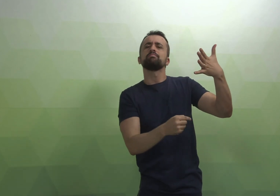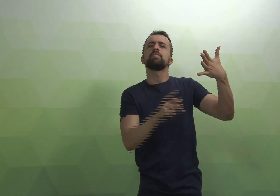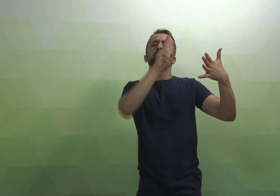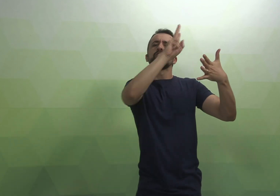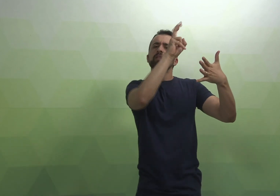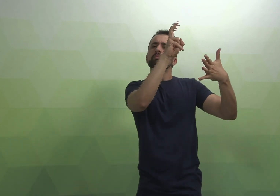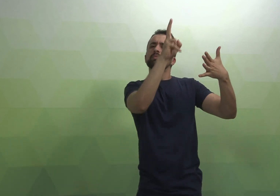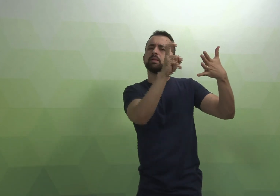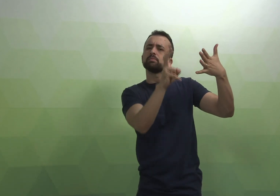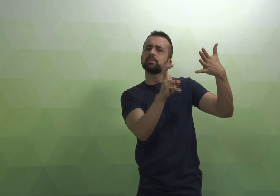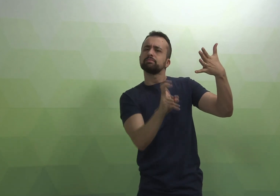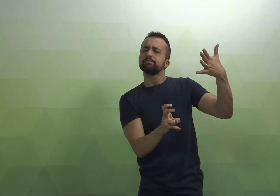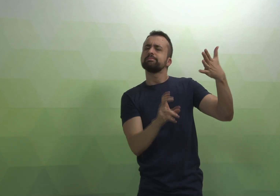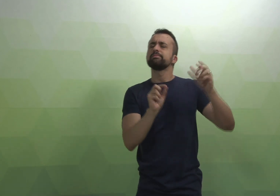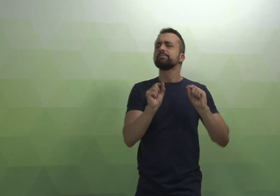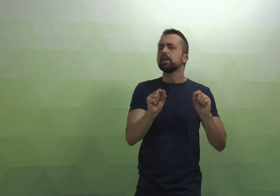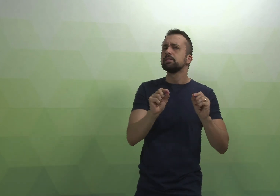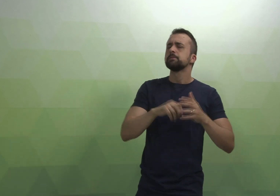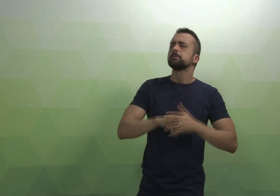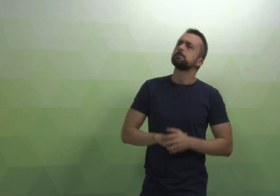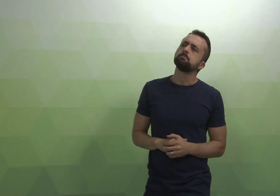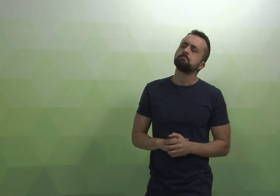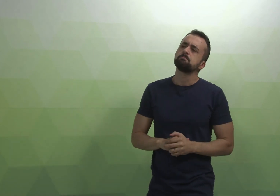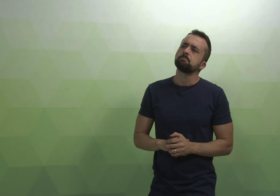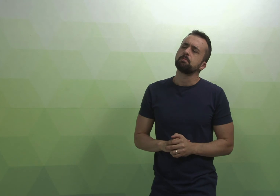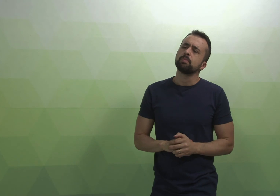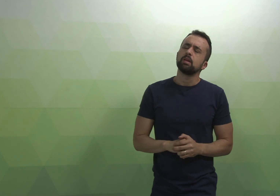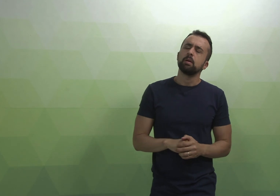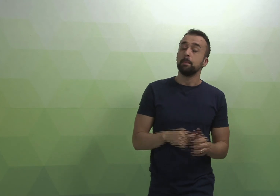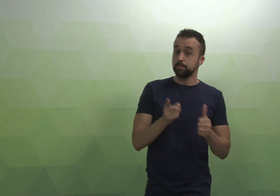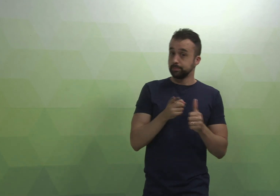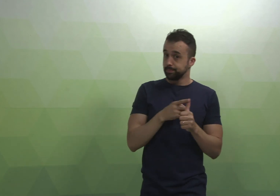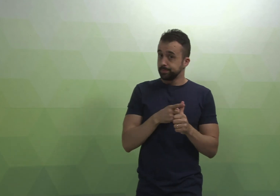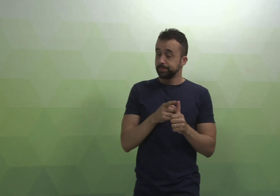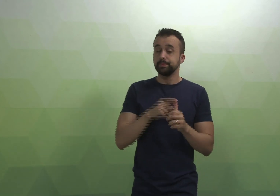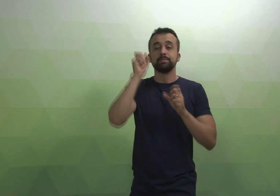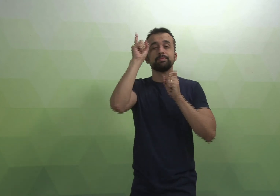Revisando os tópicos desta aula, abordamos os seguintes temas.